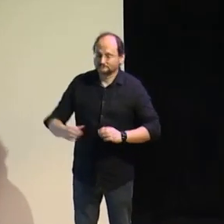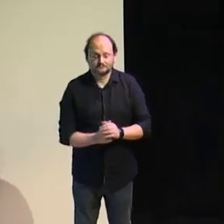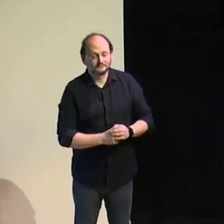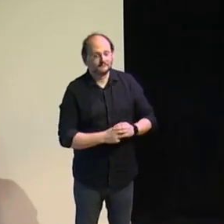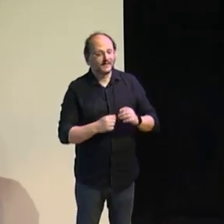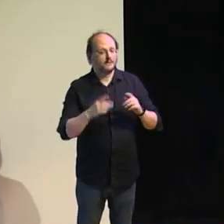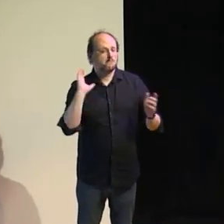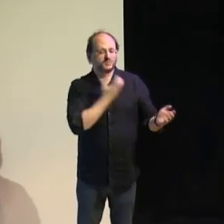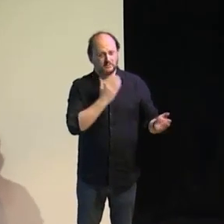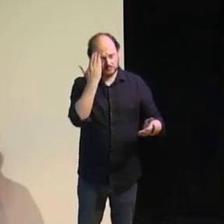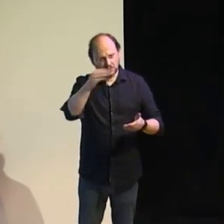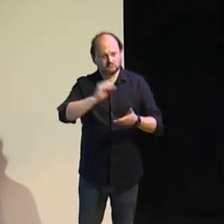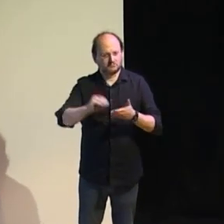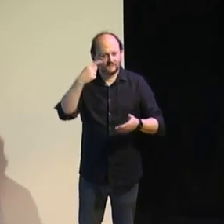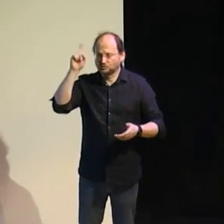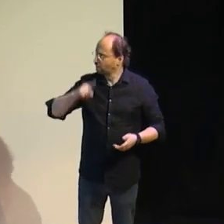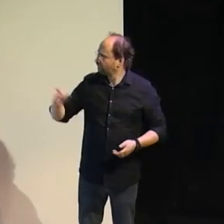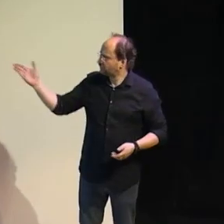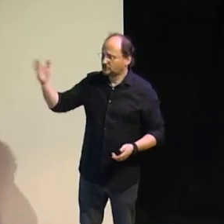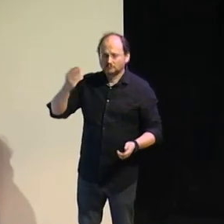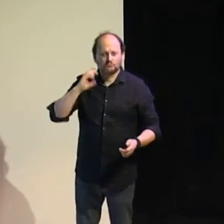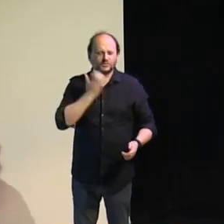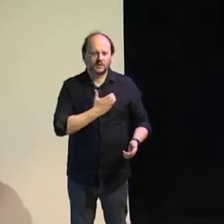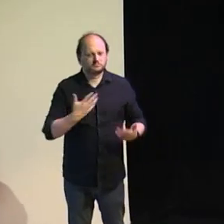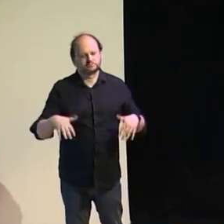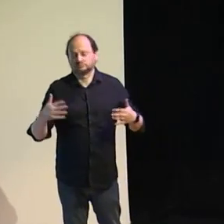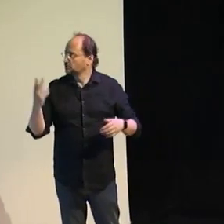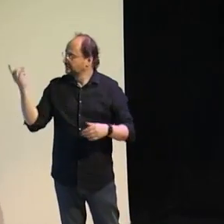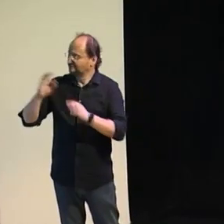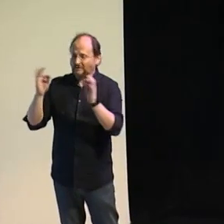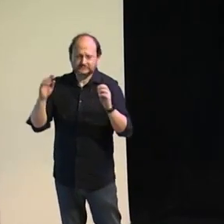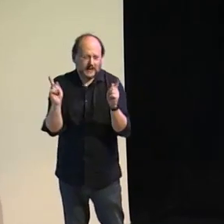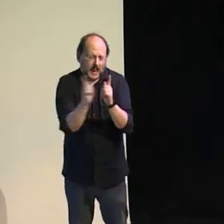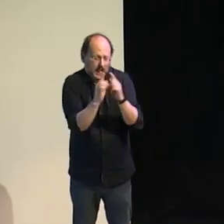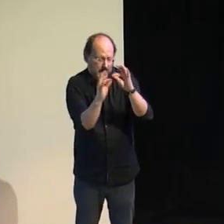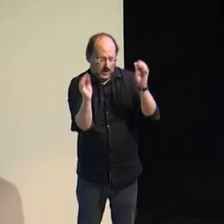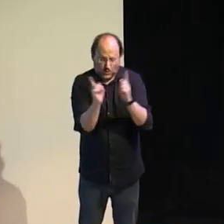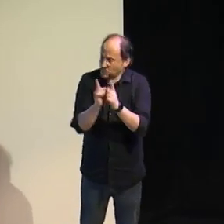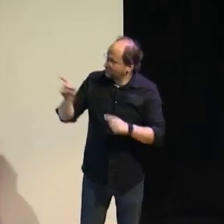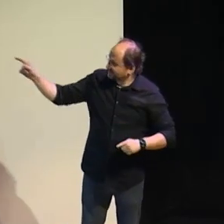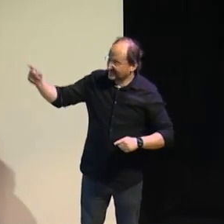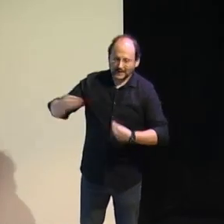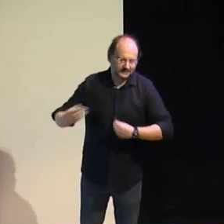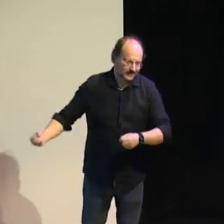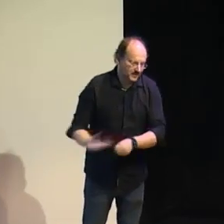Donc, on revient un petit peu en arrière. Montaigne, philosophe célèbre de la Renaissance, qui avait écrit vraiment cette